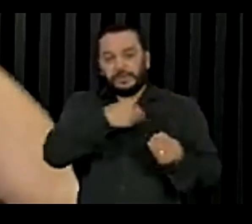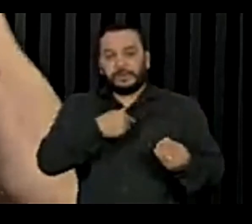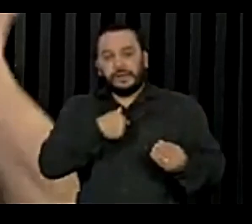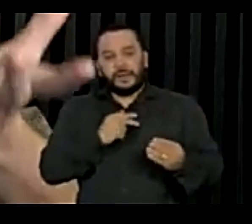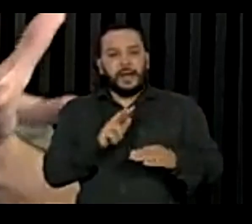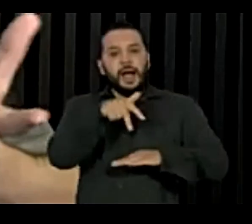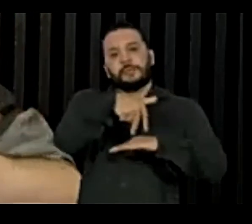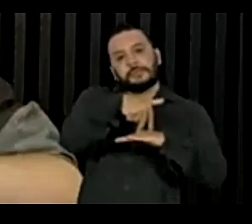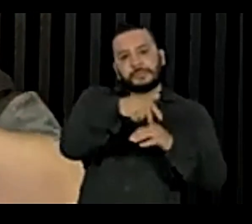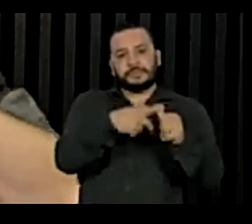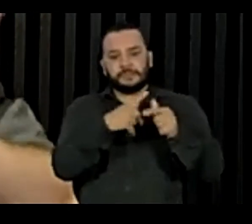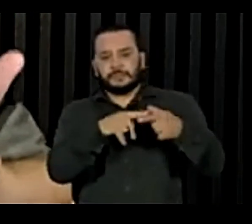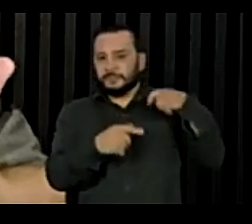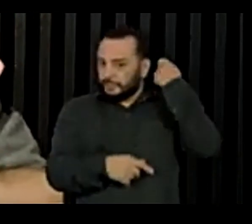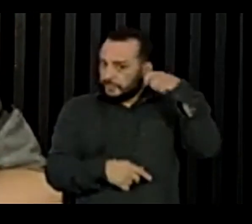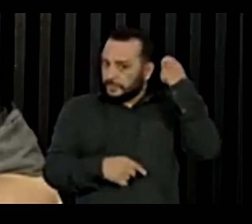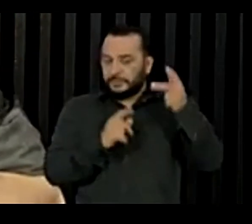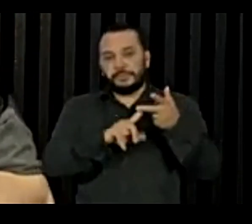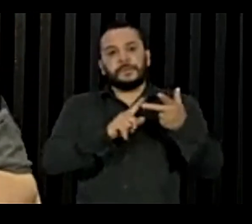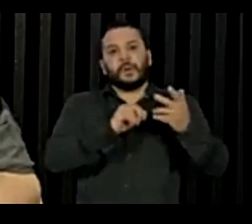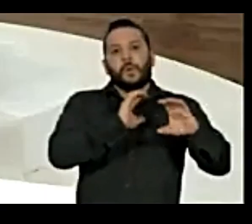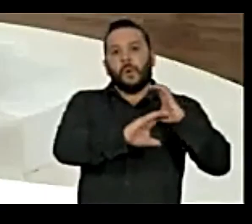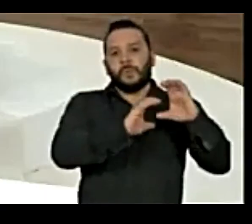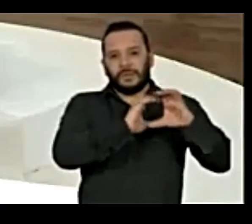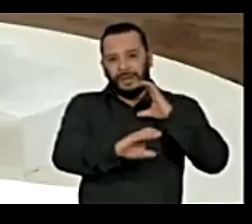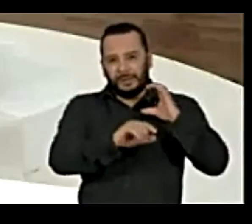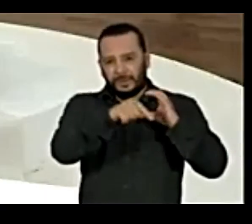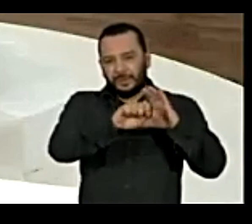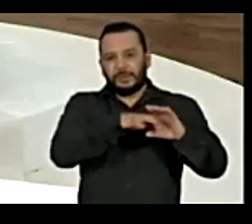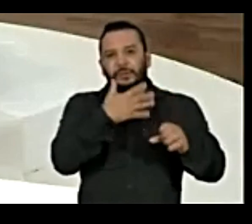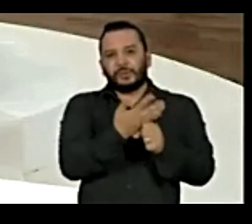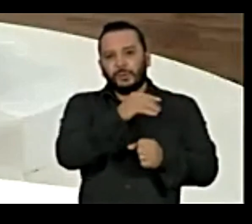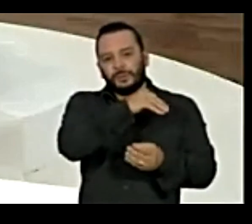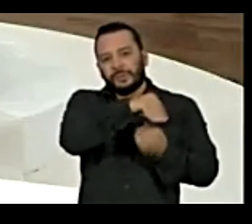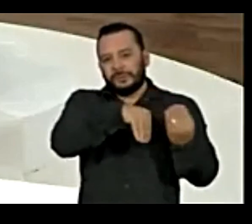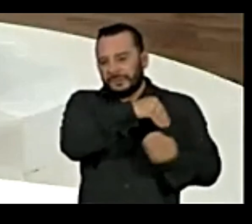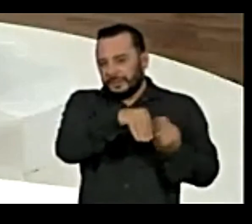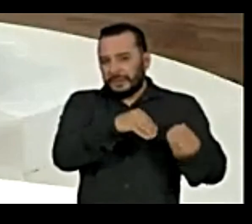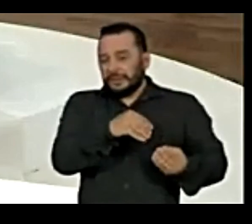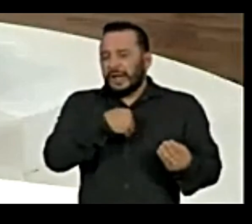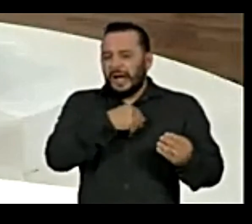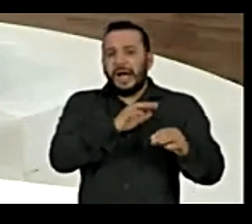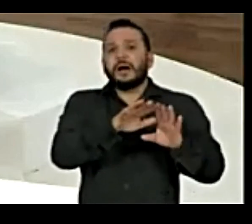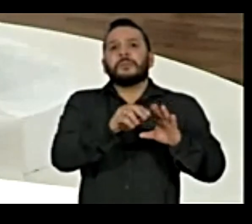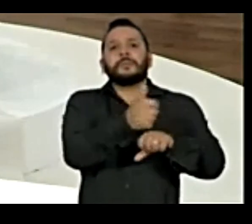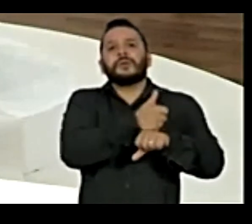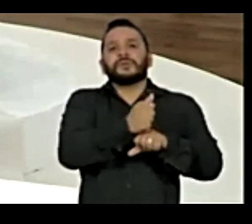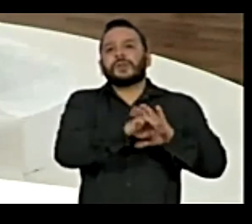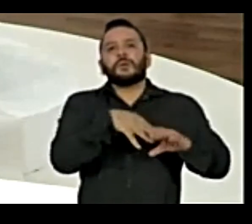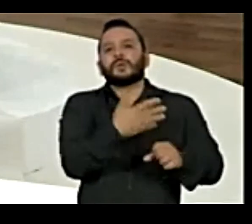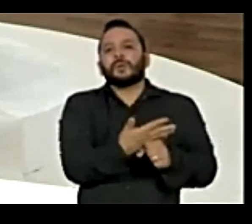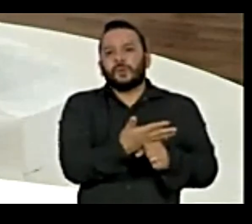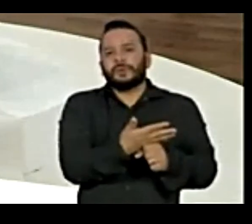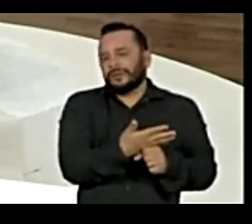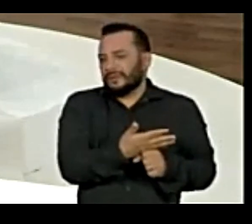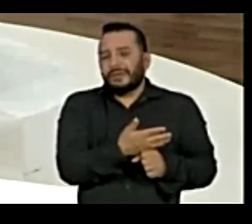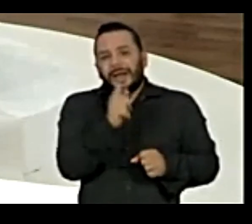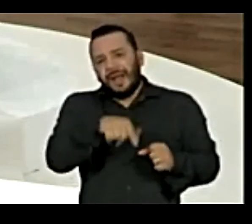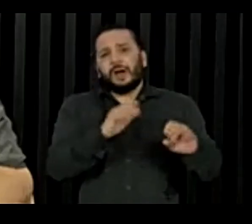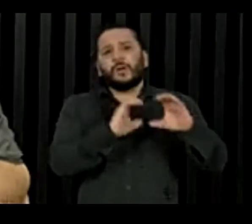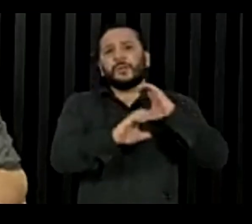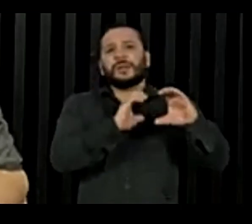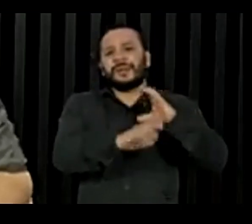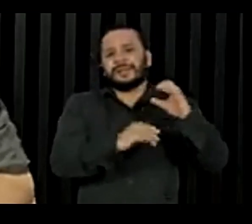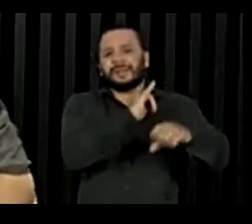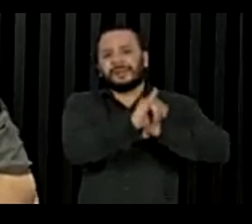apresentador, com ator, com comunicador. Não existe um termo correto para isso ainda. A gente usa youtuber pela falta de termo. Mas seria como um comunicador